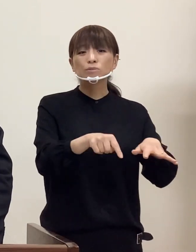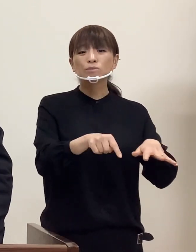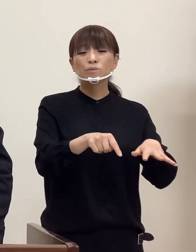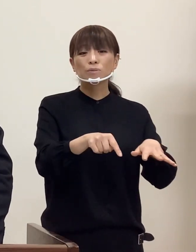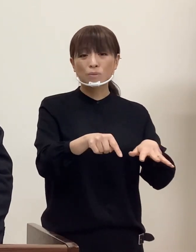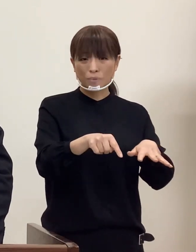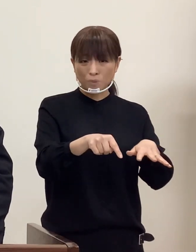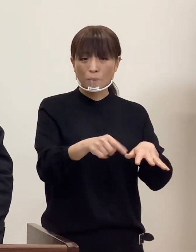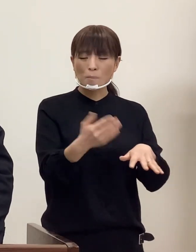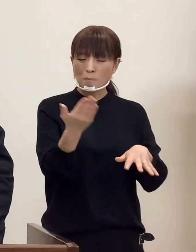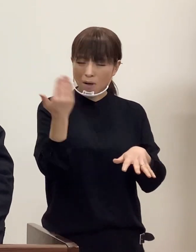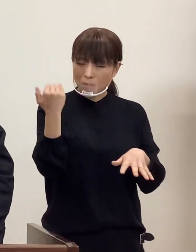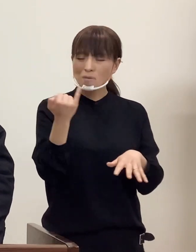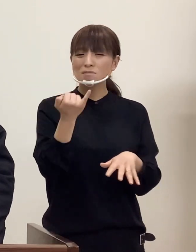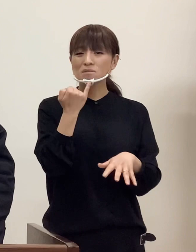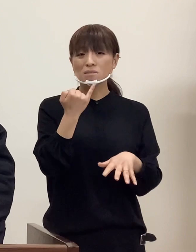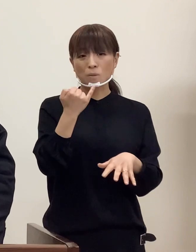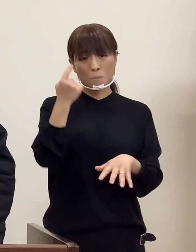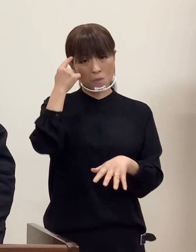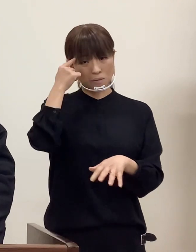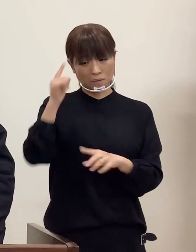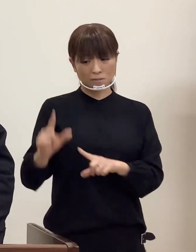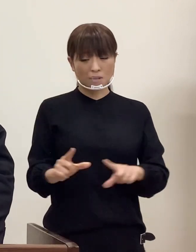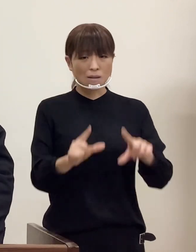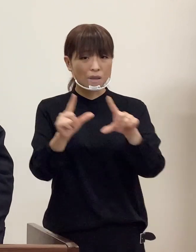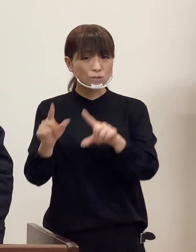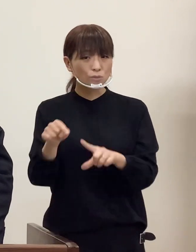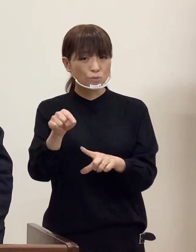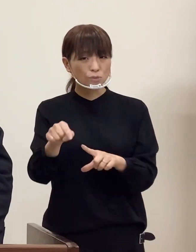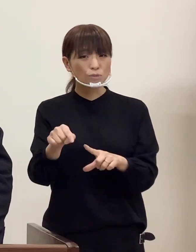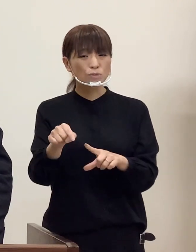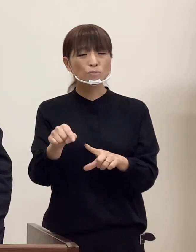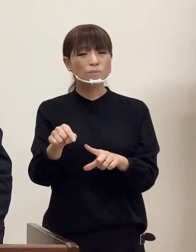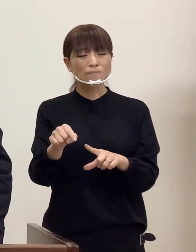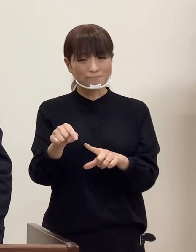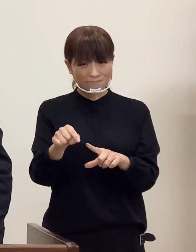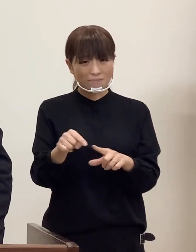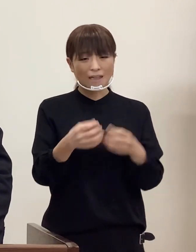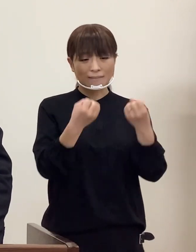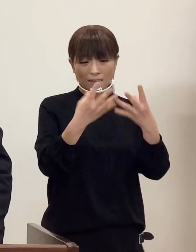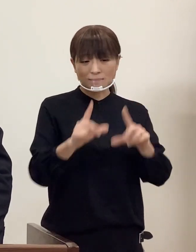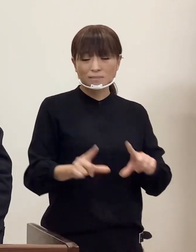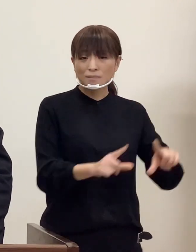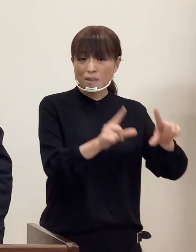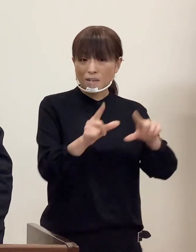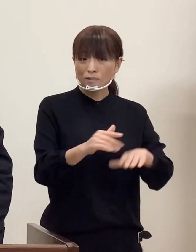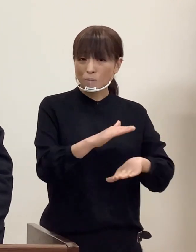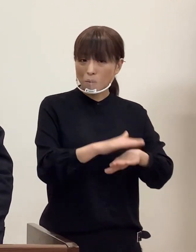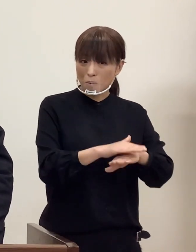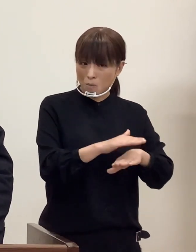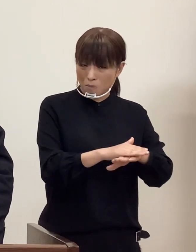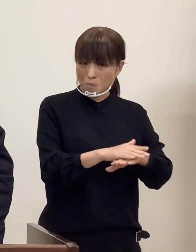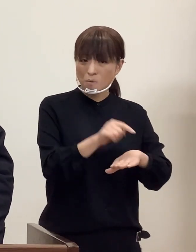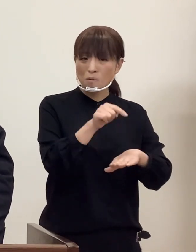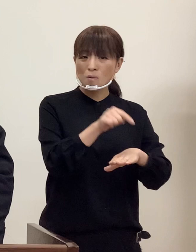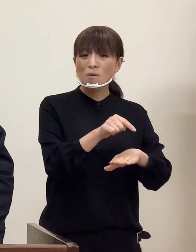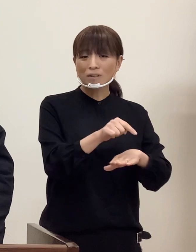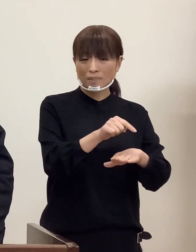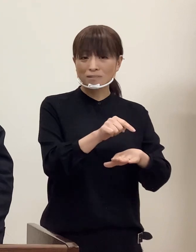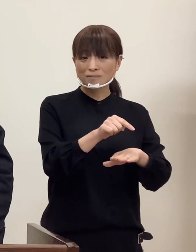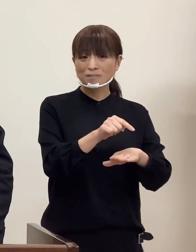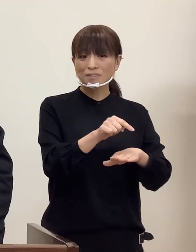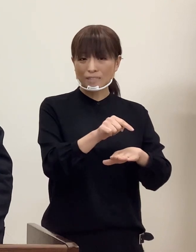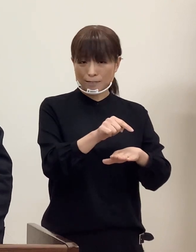で よかれと思ってた生活スタイルも、まさに新しい生活スタイルに、ニューノーマルの生活スタイル